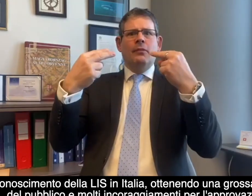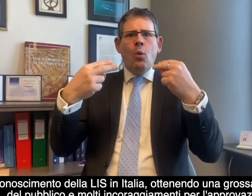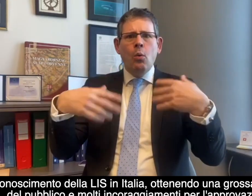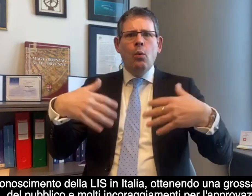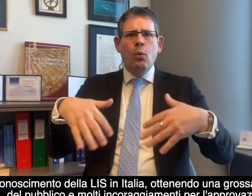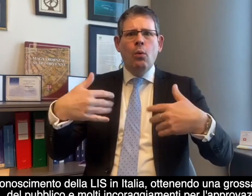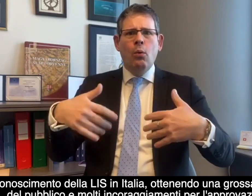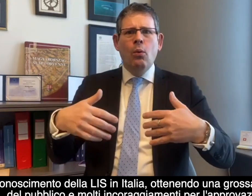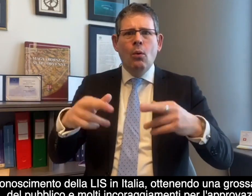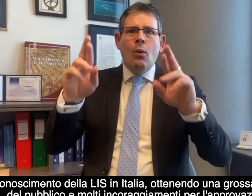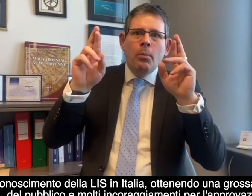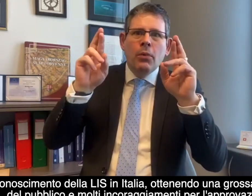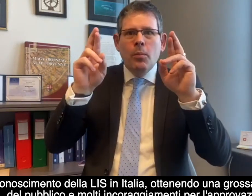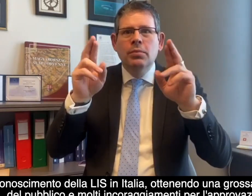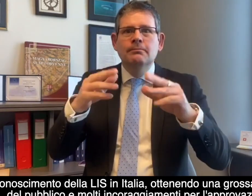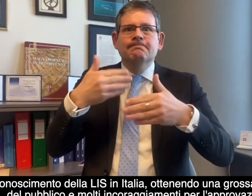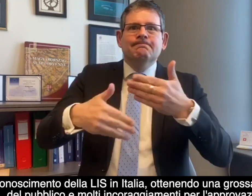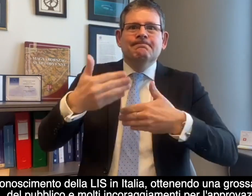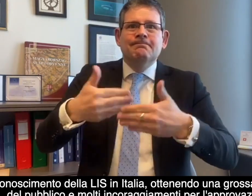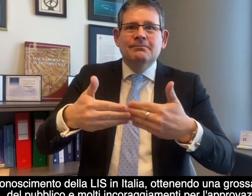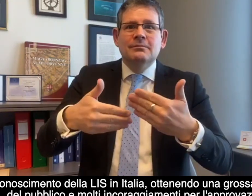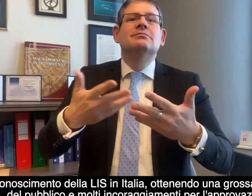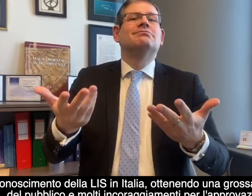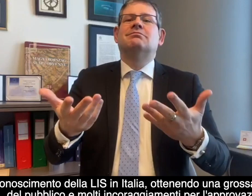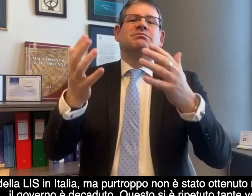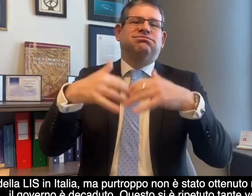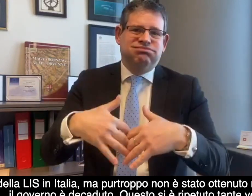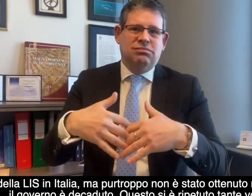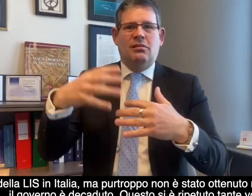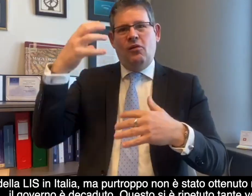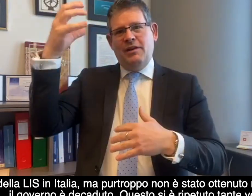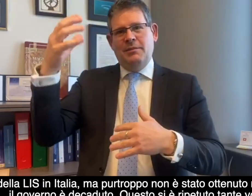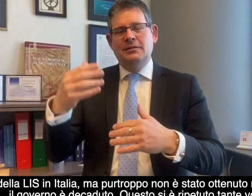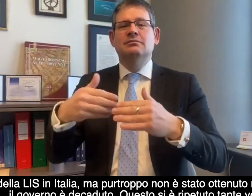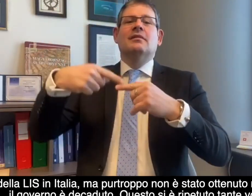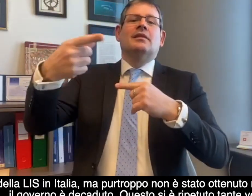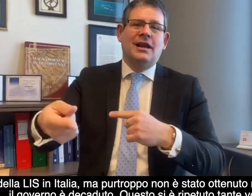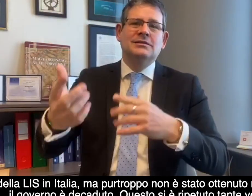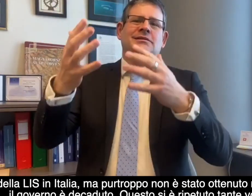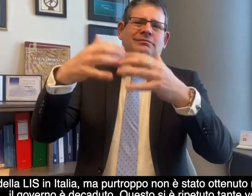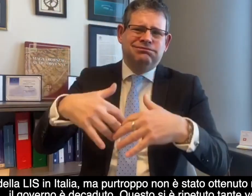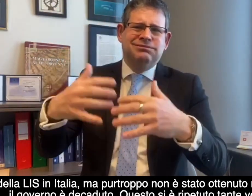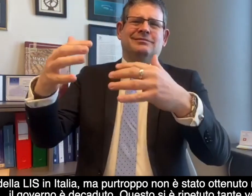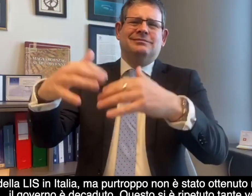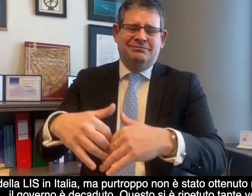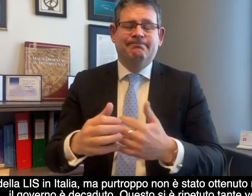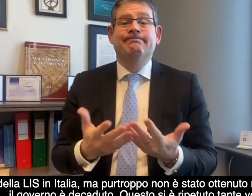anche molti incoraggiamenti per l'approvazione della lis ma purtroppo non è stato ottenuto nulla e il governo è accaduto e questo